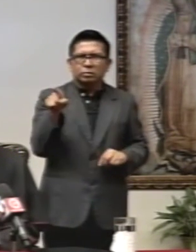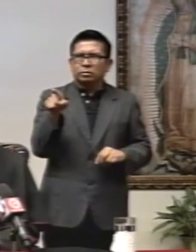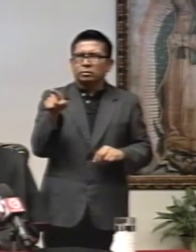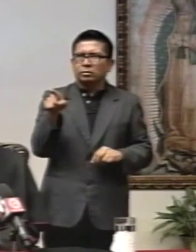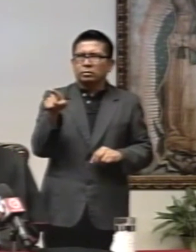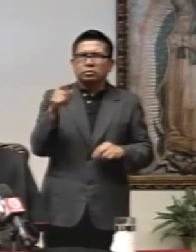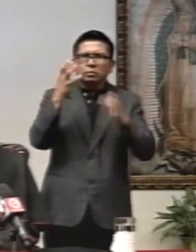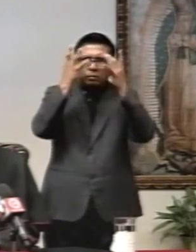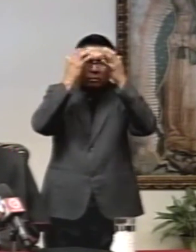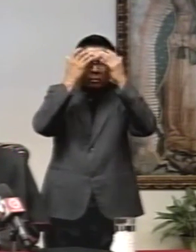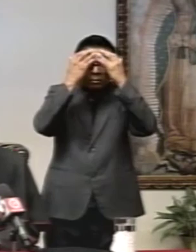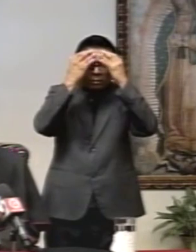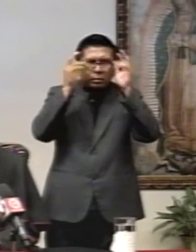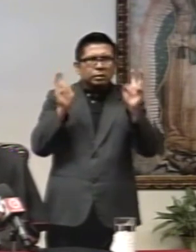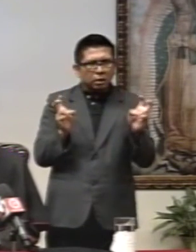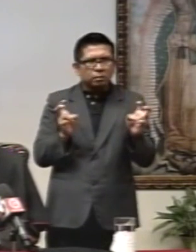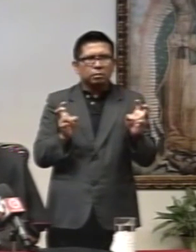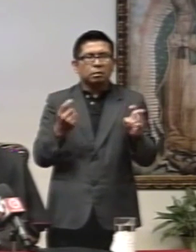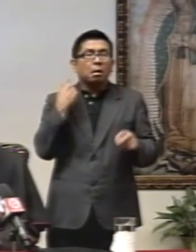que se preocupen por este tema,